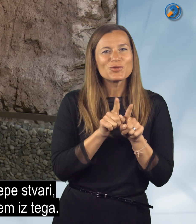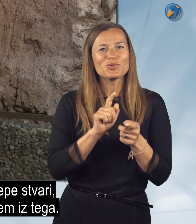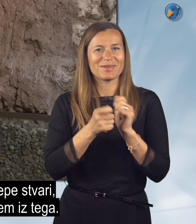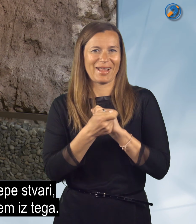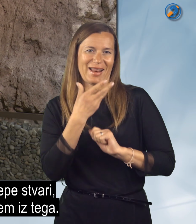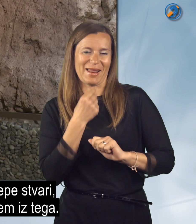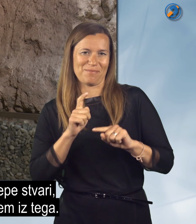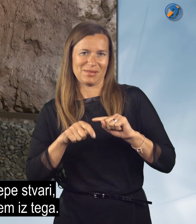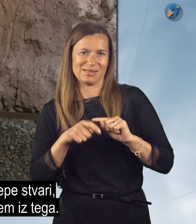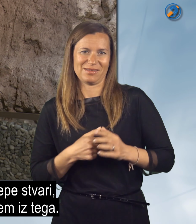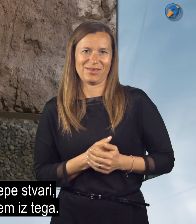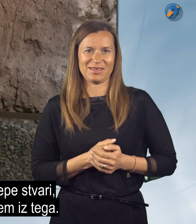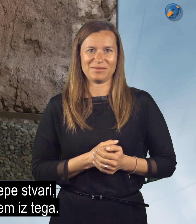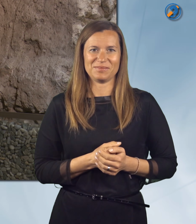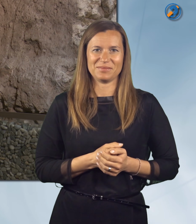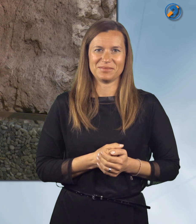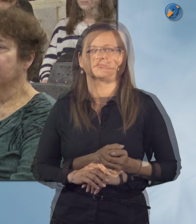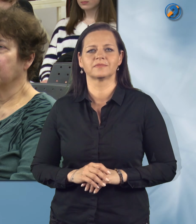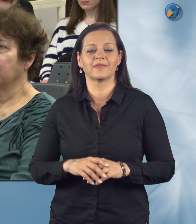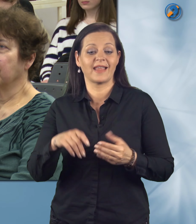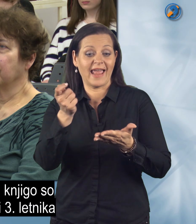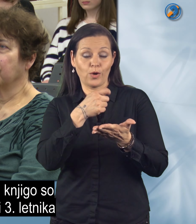iz tega.